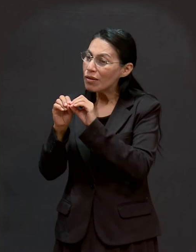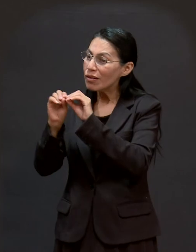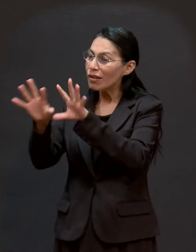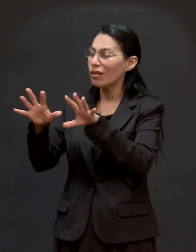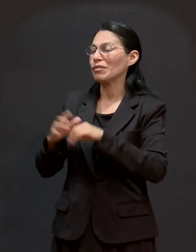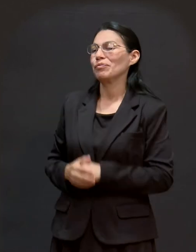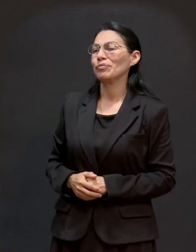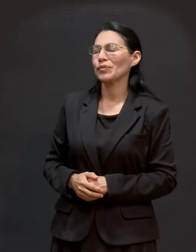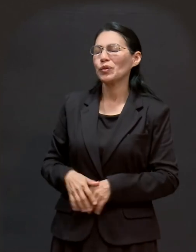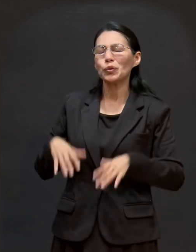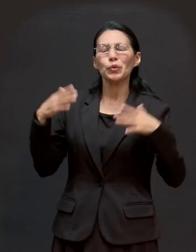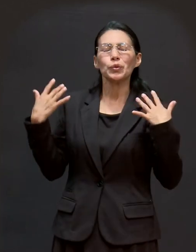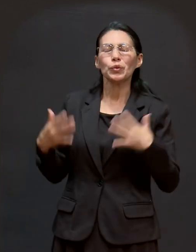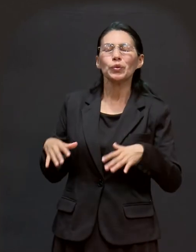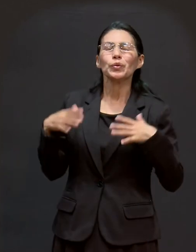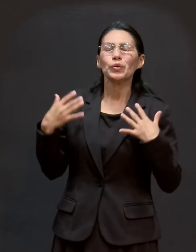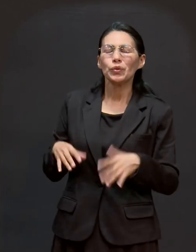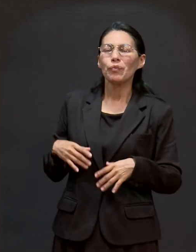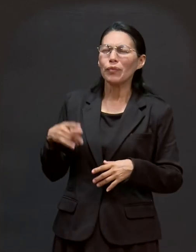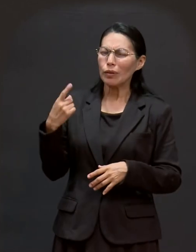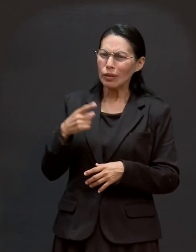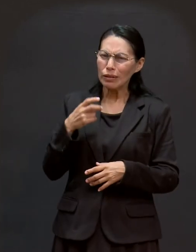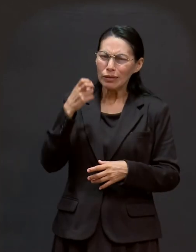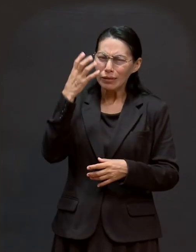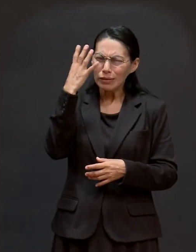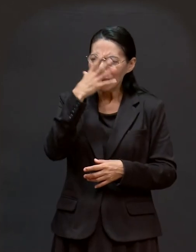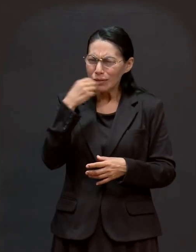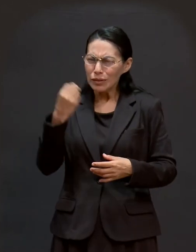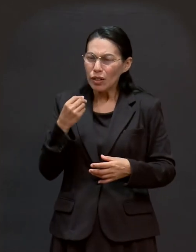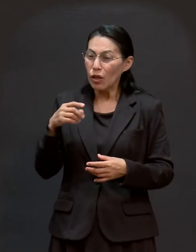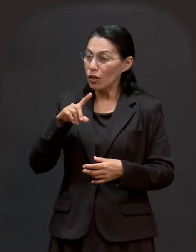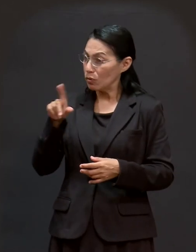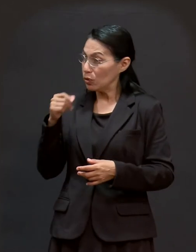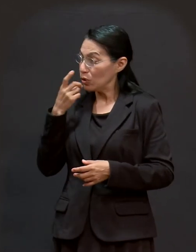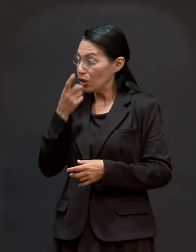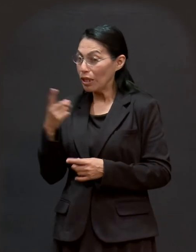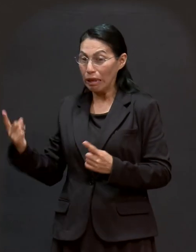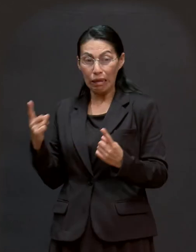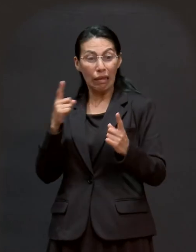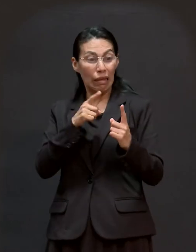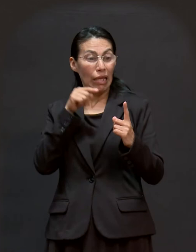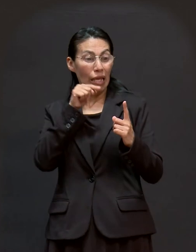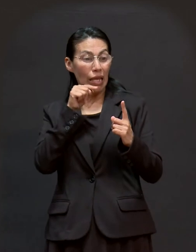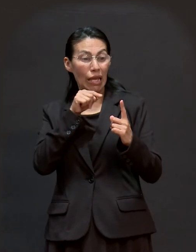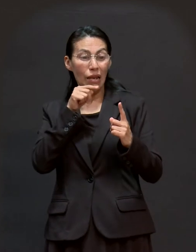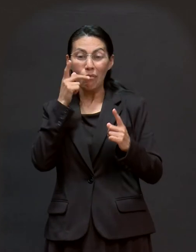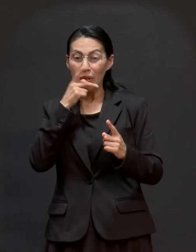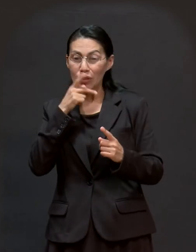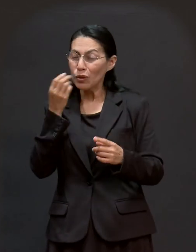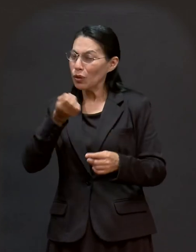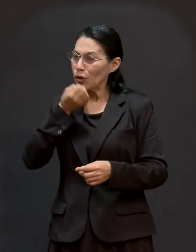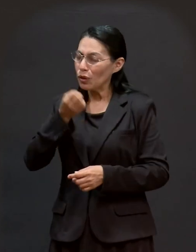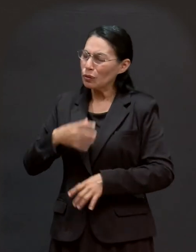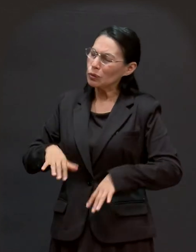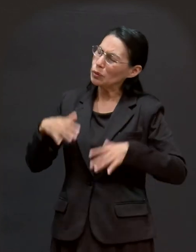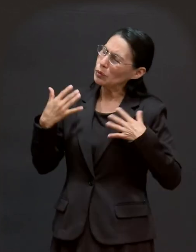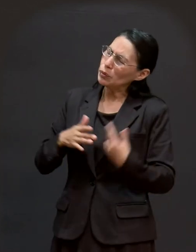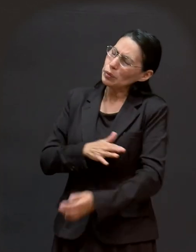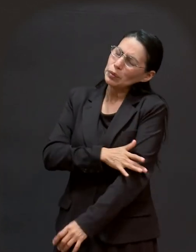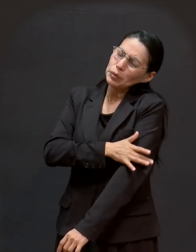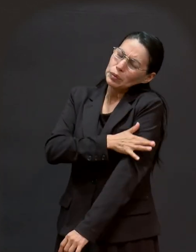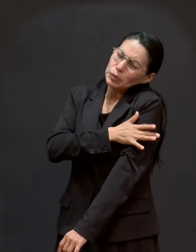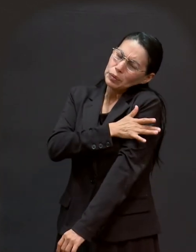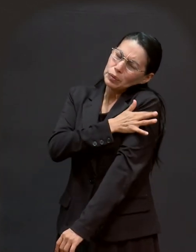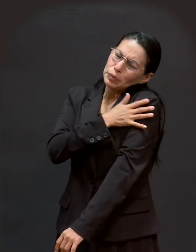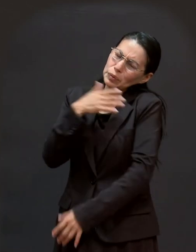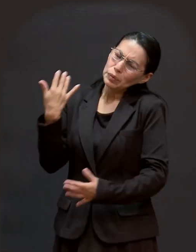con su oración fue que ustedes aparecieron es una de las más poderosas historias de oración que he visto